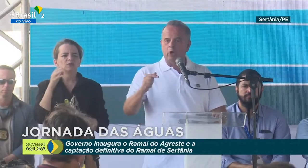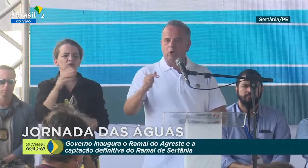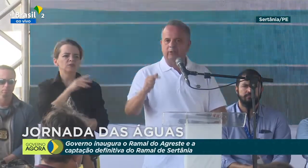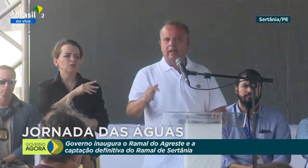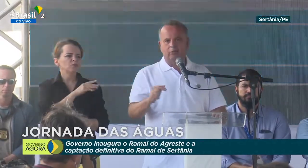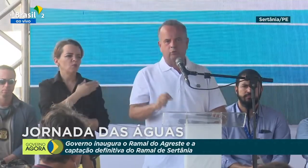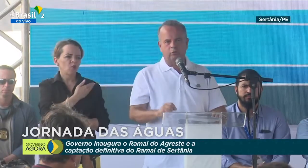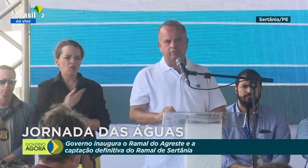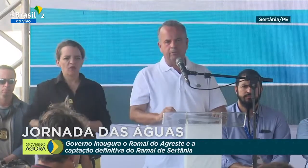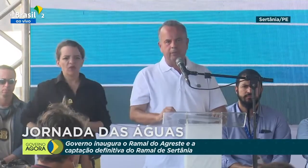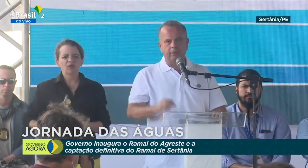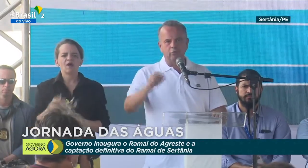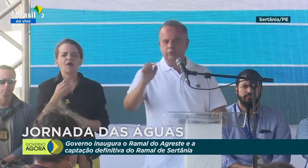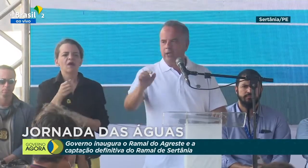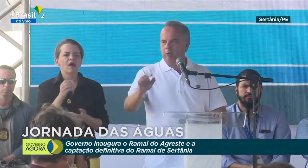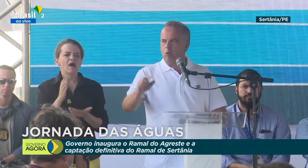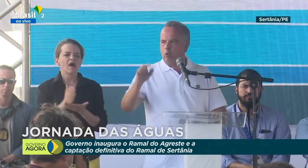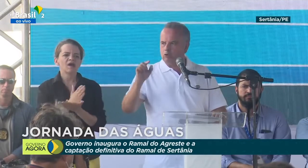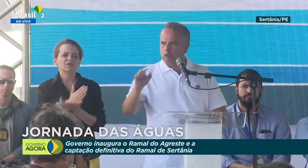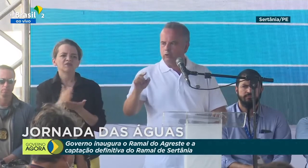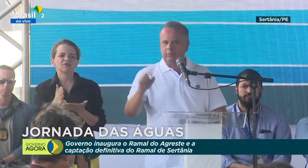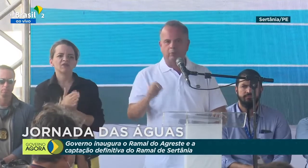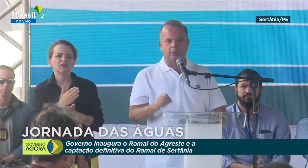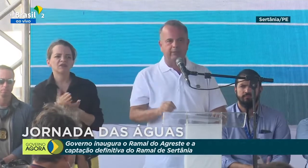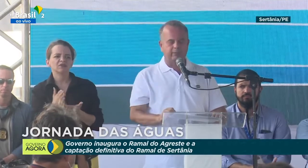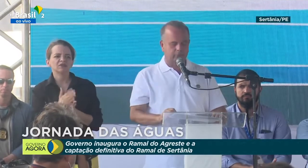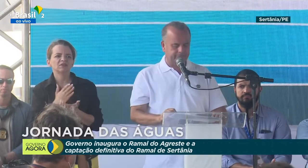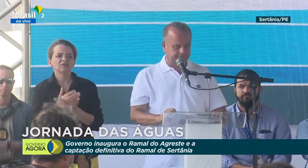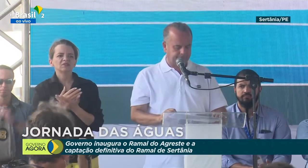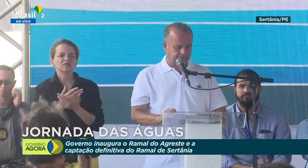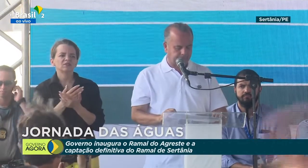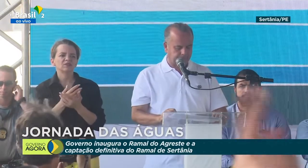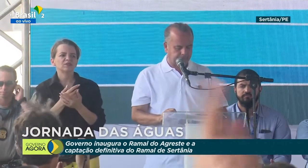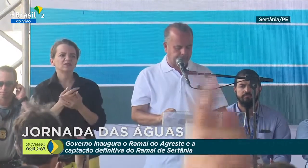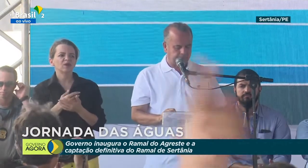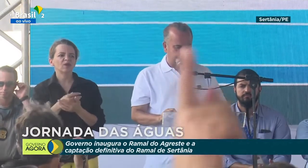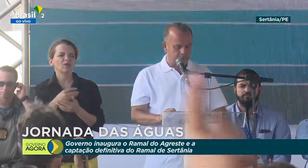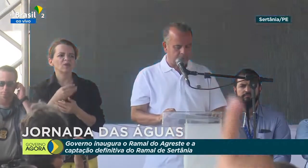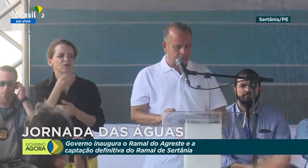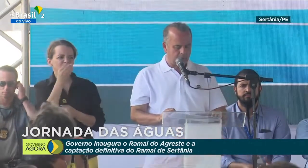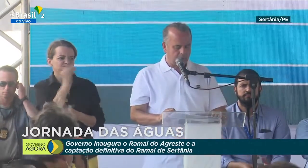são boicotados e não chegam ao conjunto da população.